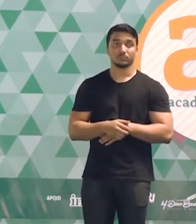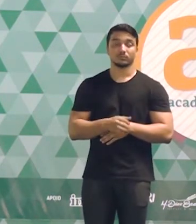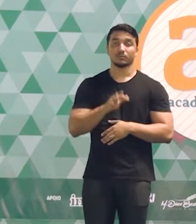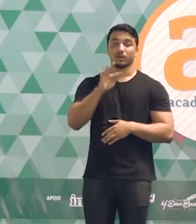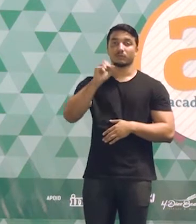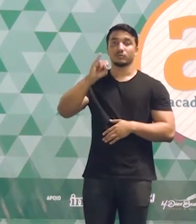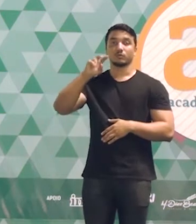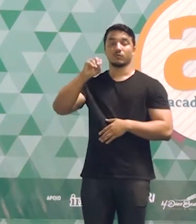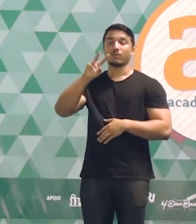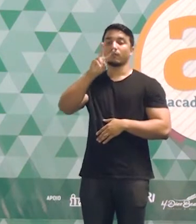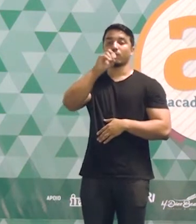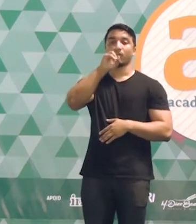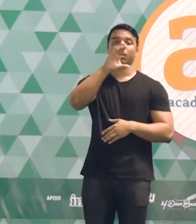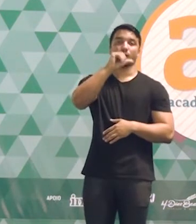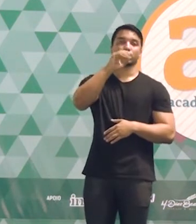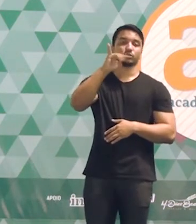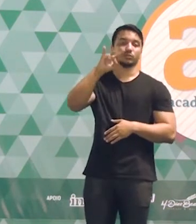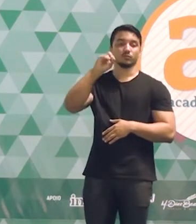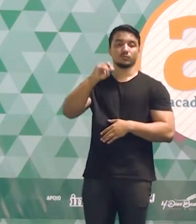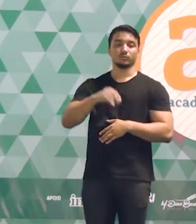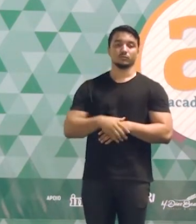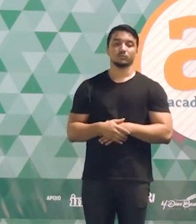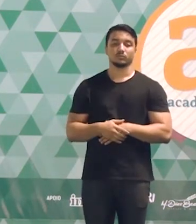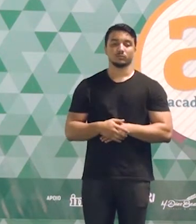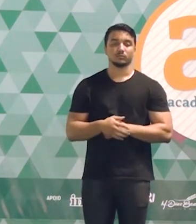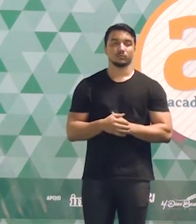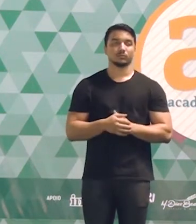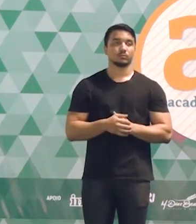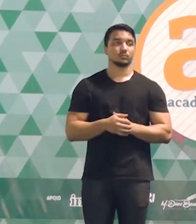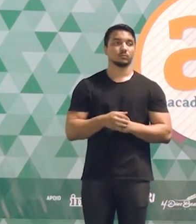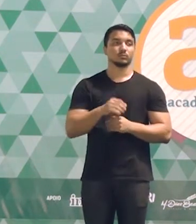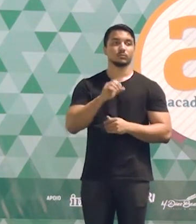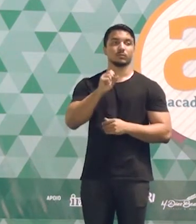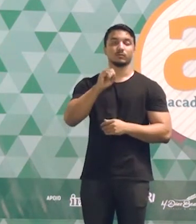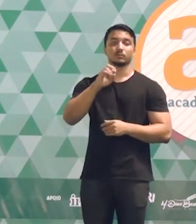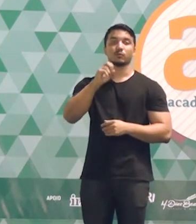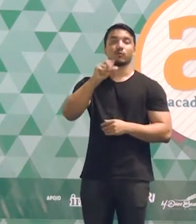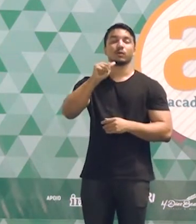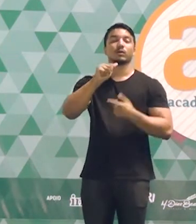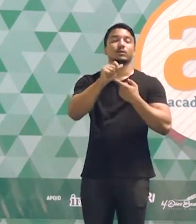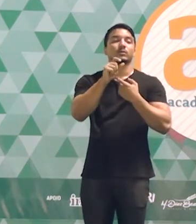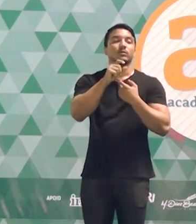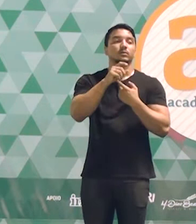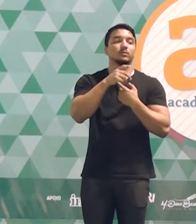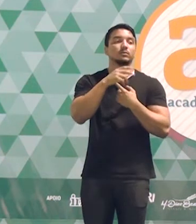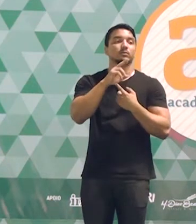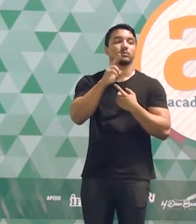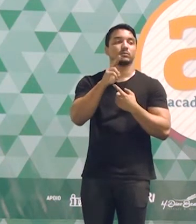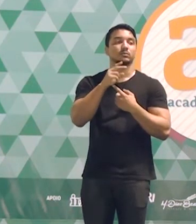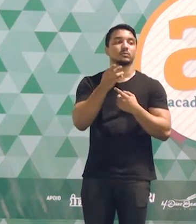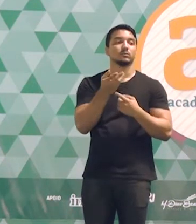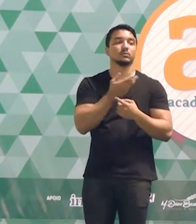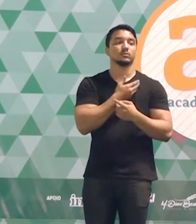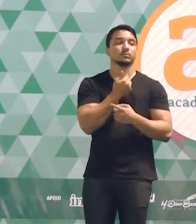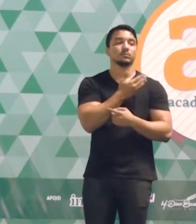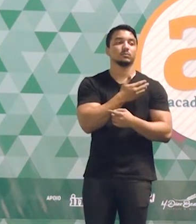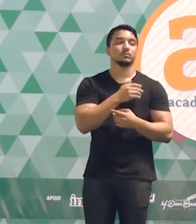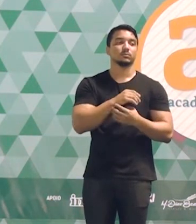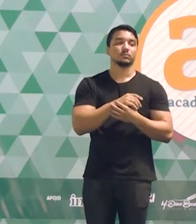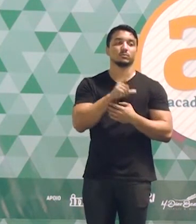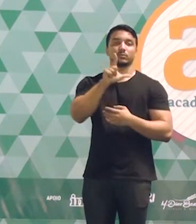F. Silva é um vocativo. Tá? F. Silva, como é o nome da sua amiga aí do lado?